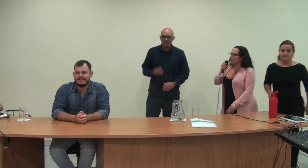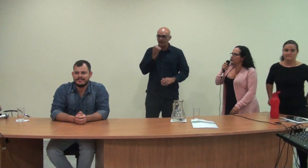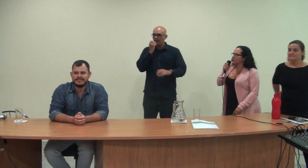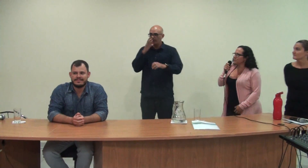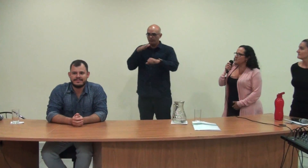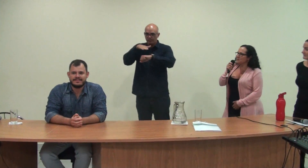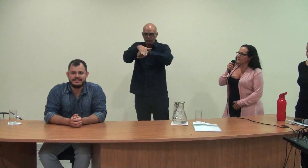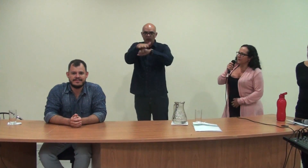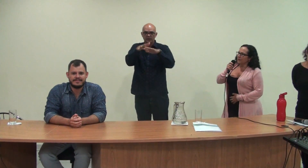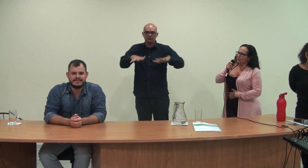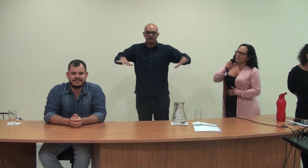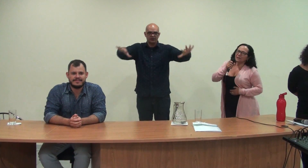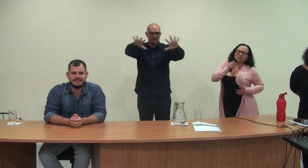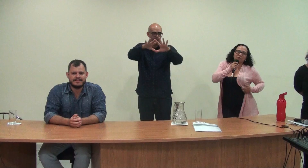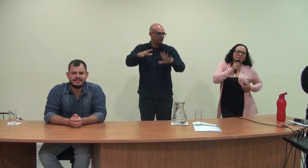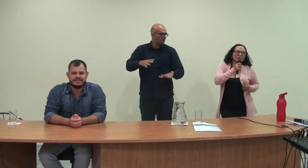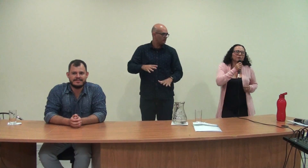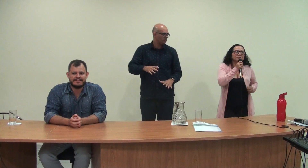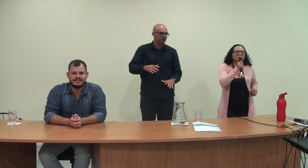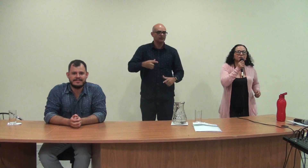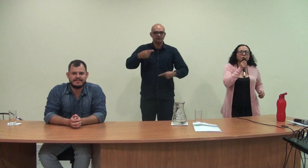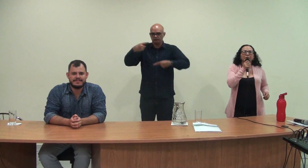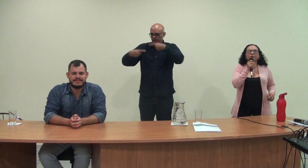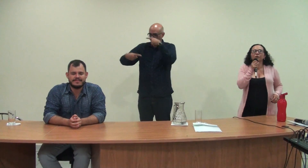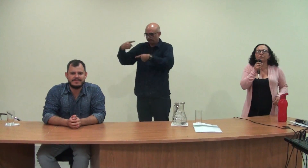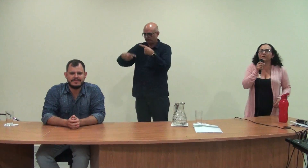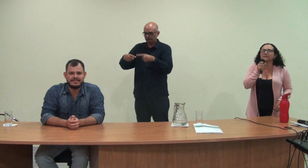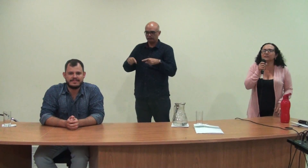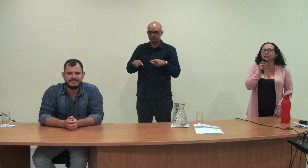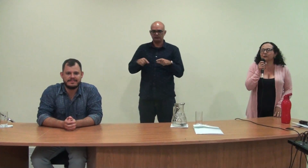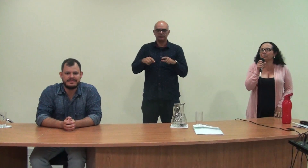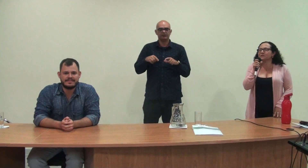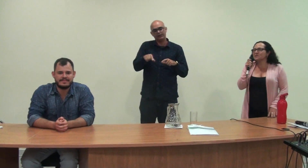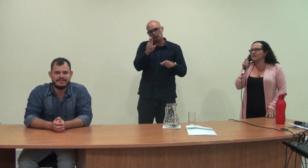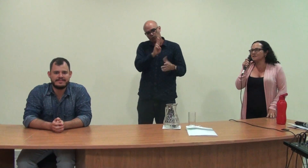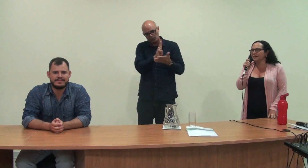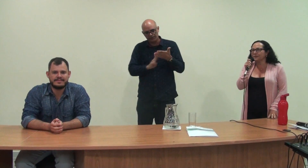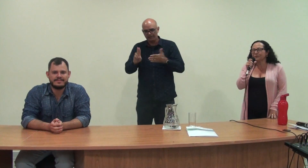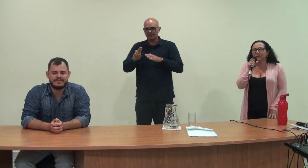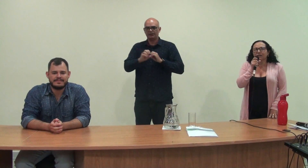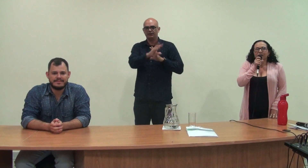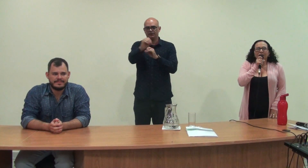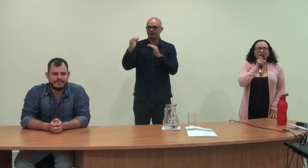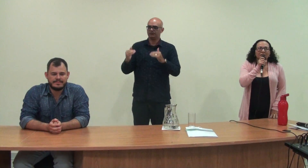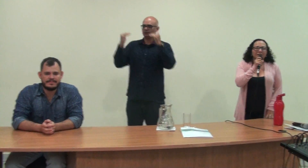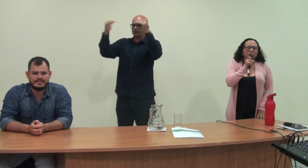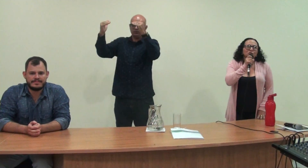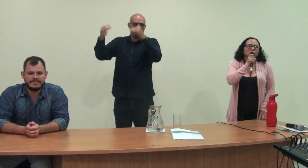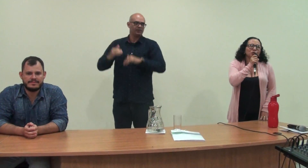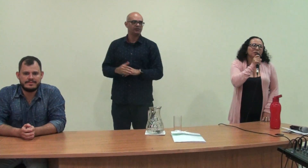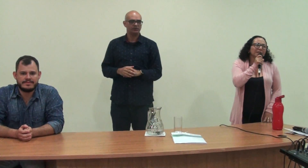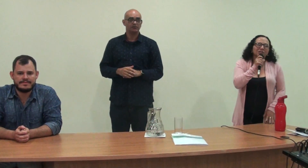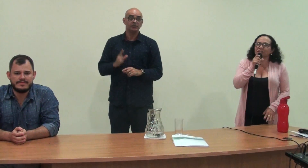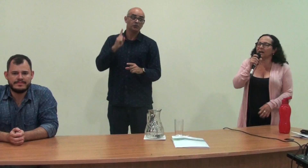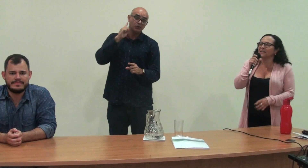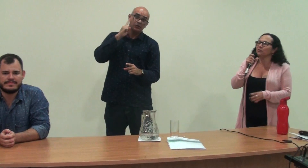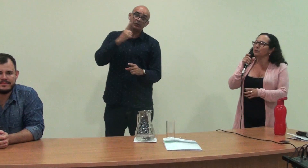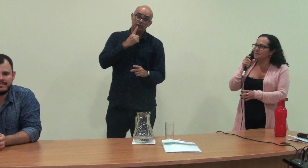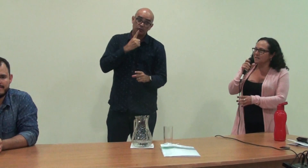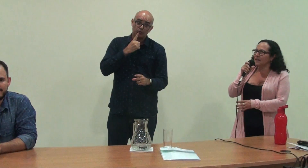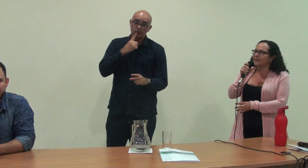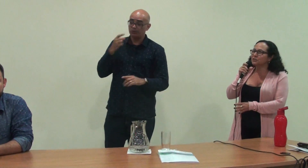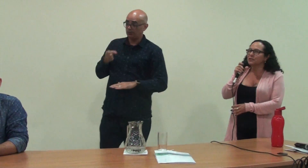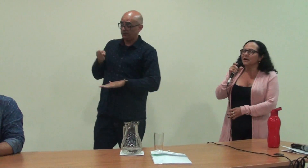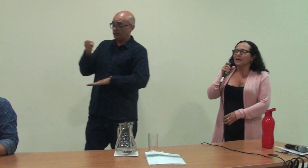Boa noite a todos. Eu sei que a discussão é do ensino superior, mas a gente não pode esquecer que o surdo, até chegar